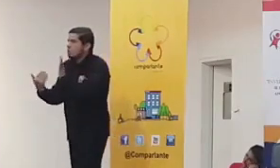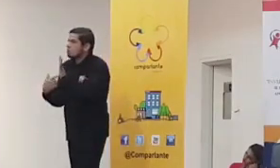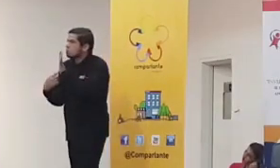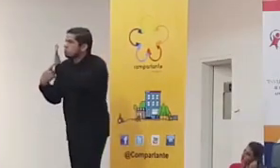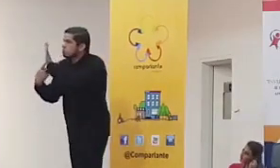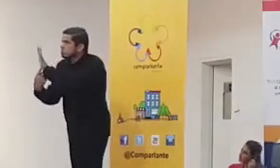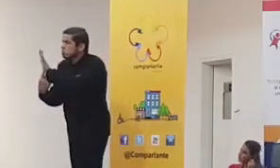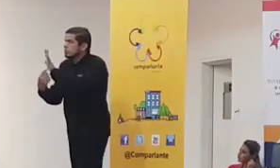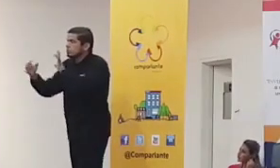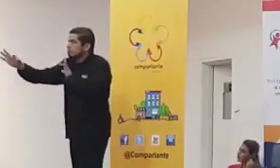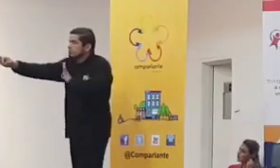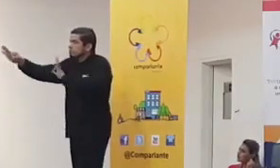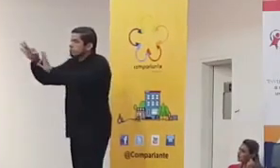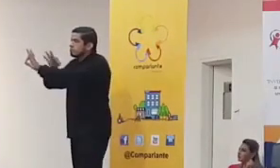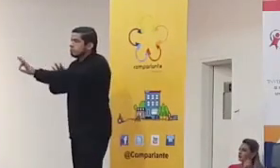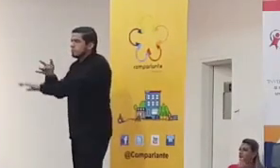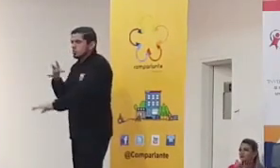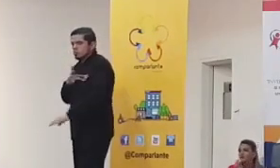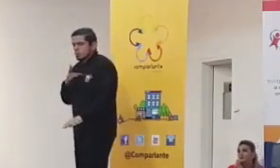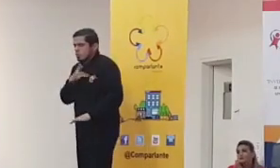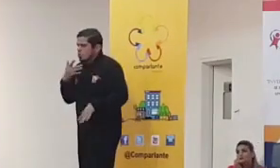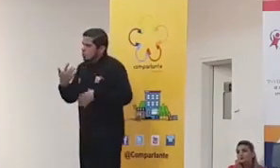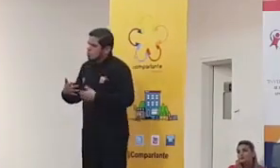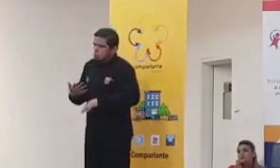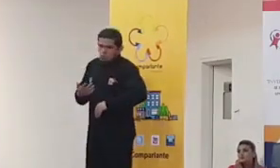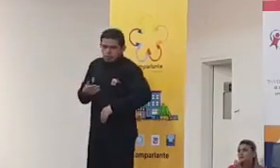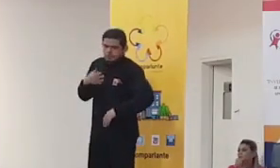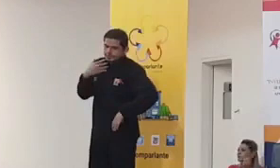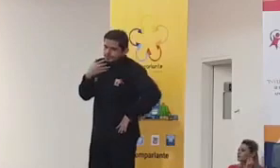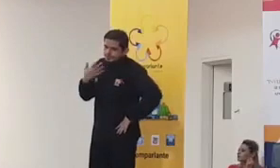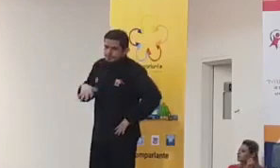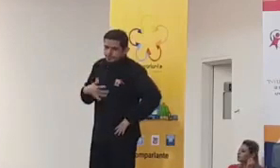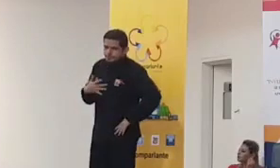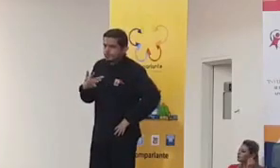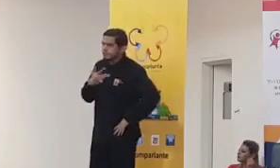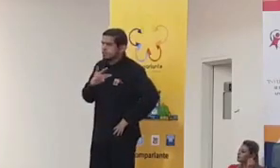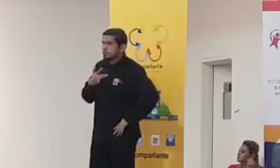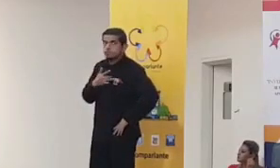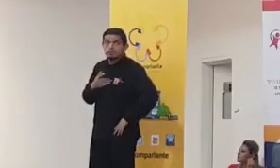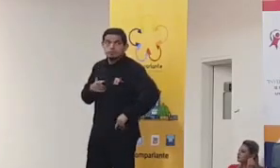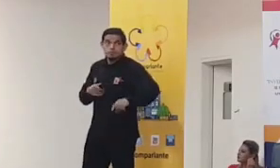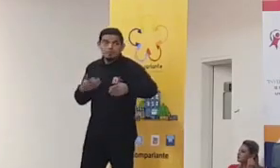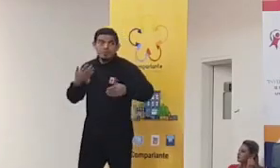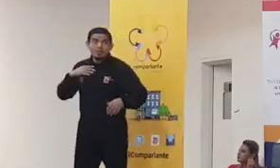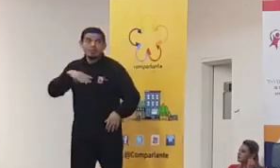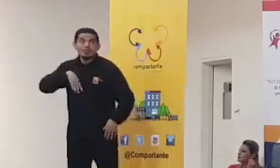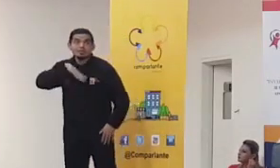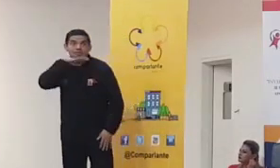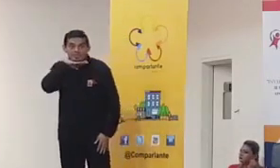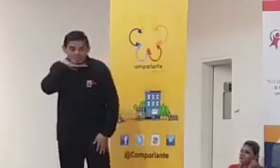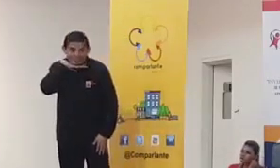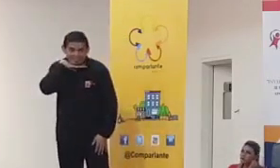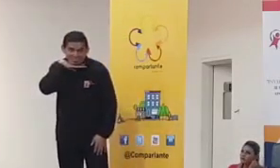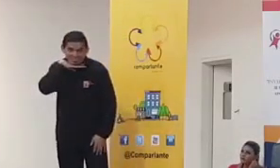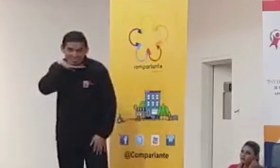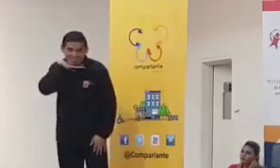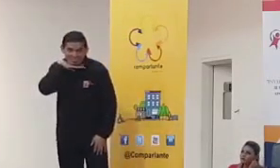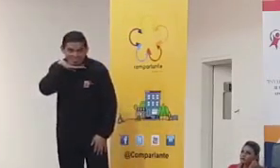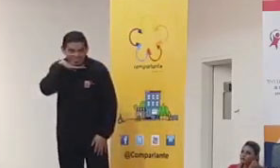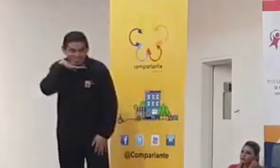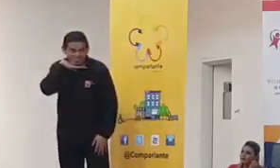otro, tratar de sentirnos como el otro alguna vez en la vida. Hablar, creo que ya se cansó de caminar, por Dios, sigue caminando.